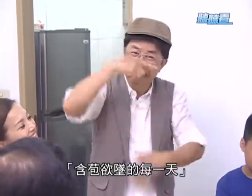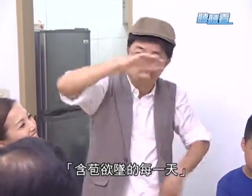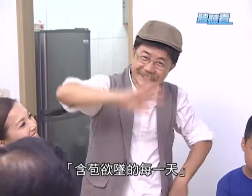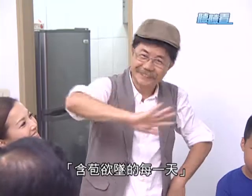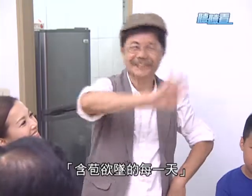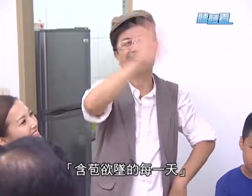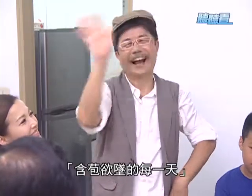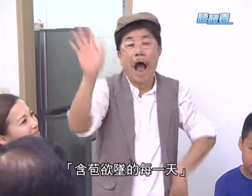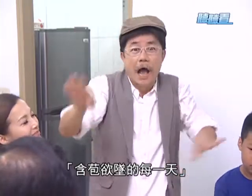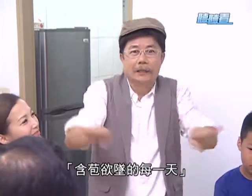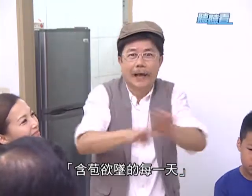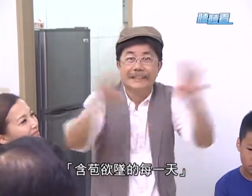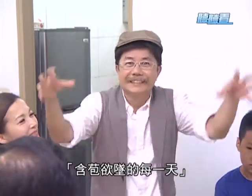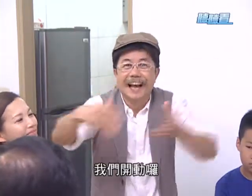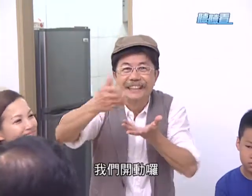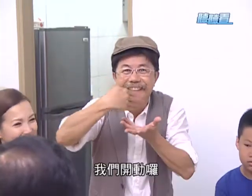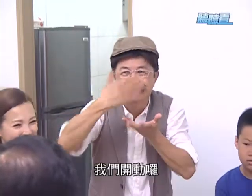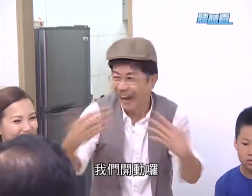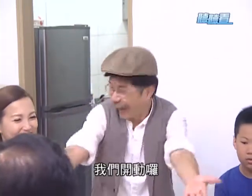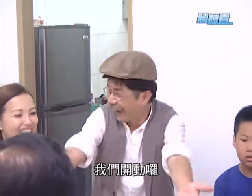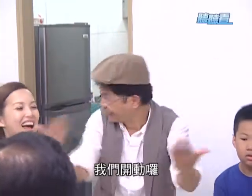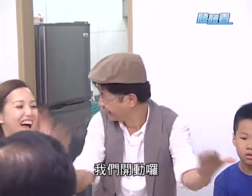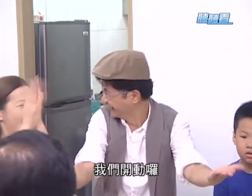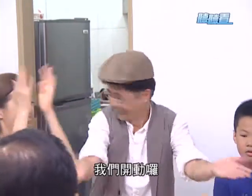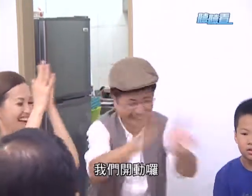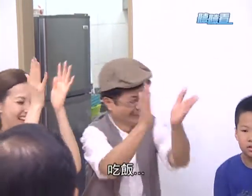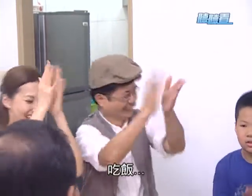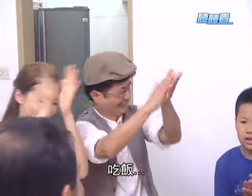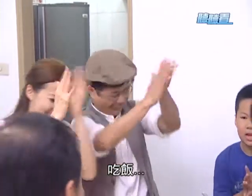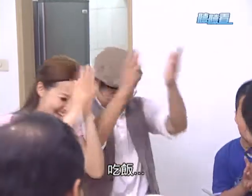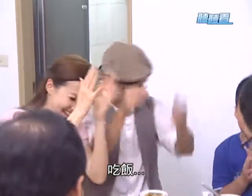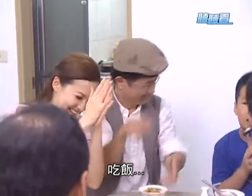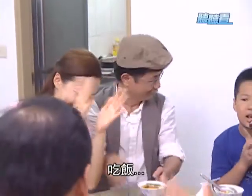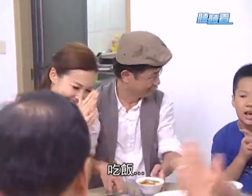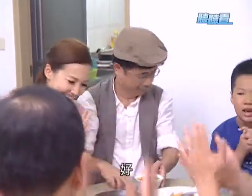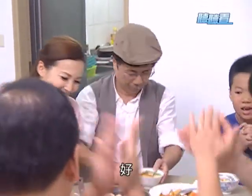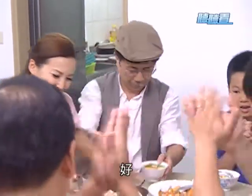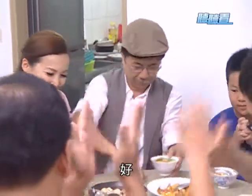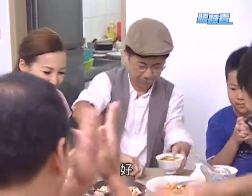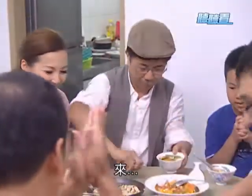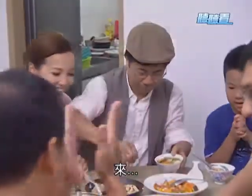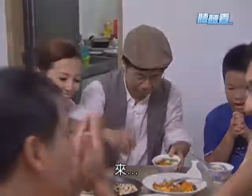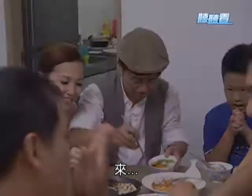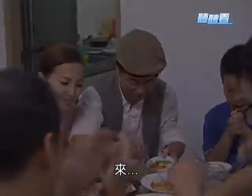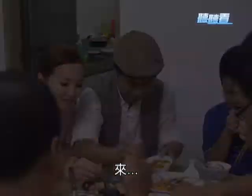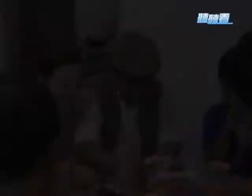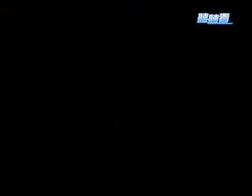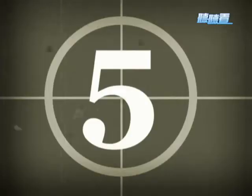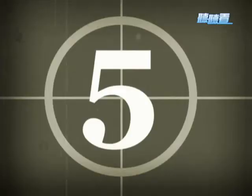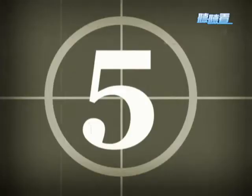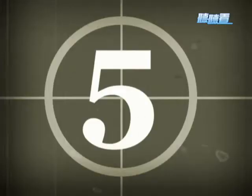每一天。哎，我们开动了，哎，吃饭吃饭啊，来来来来来来来来来来来来来